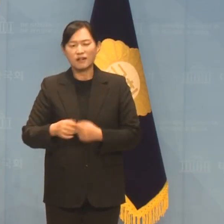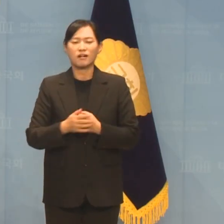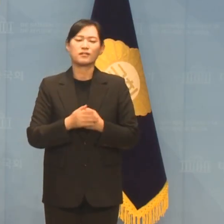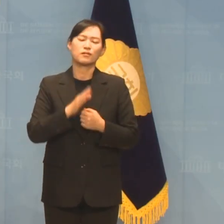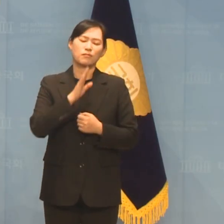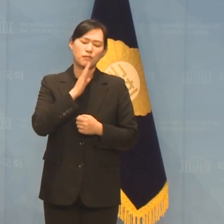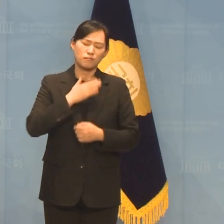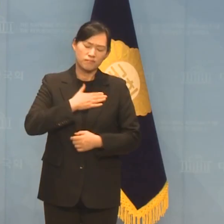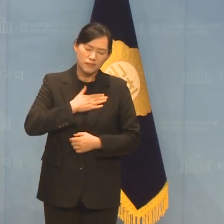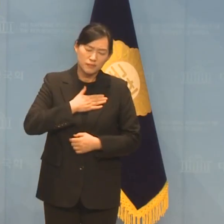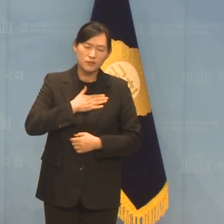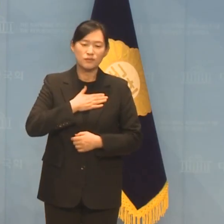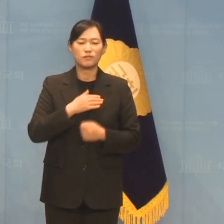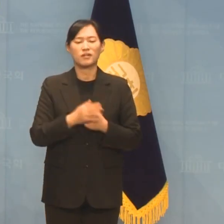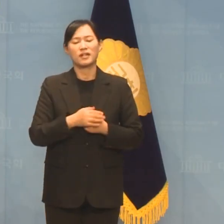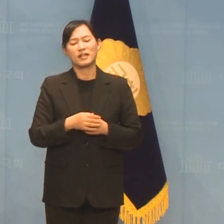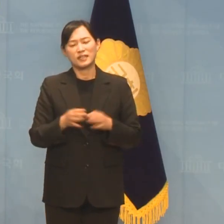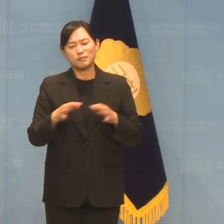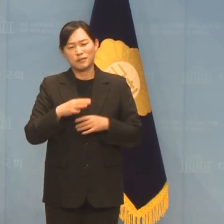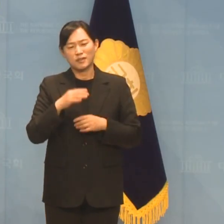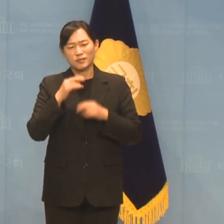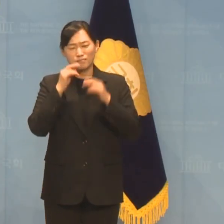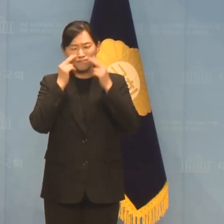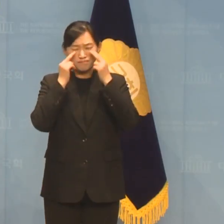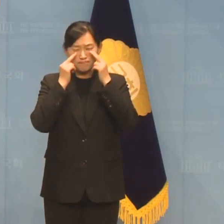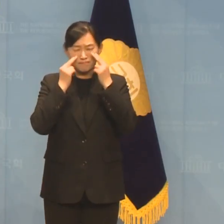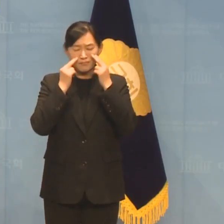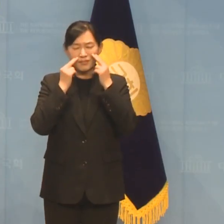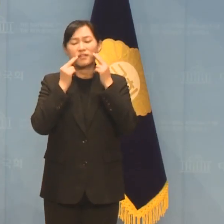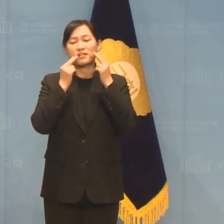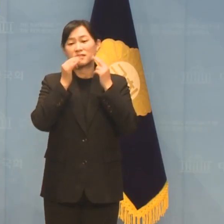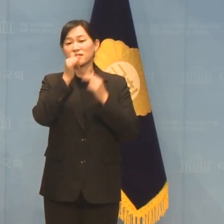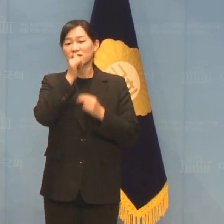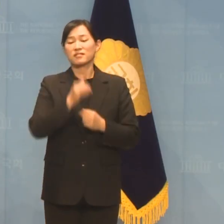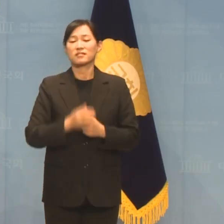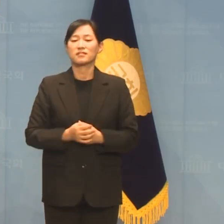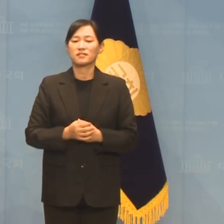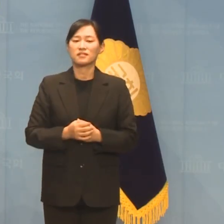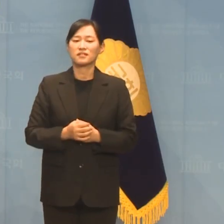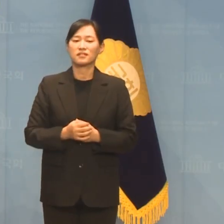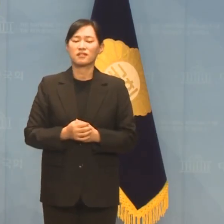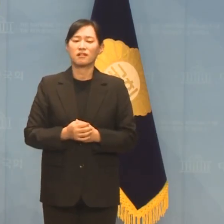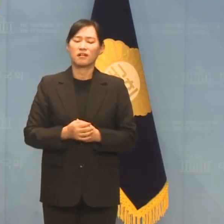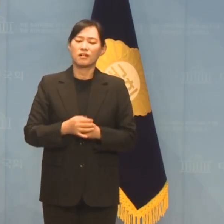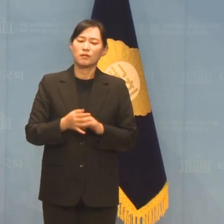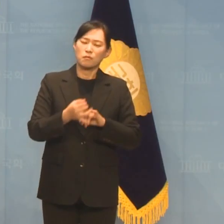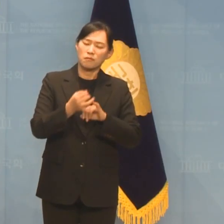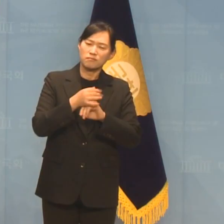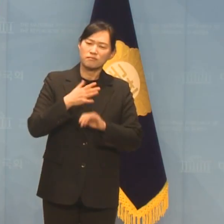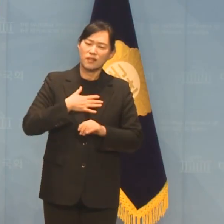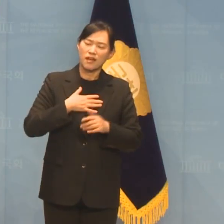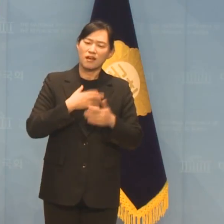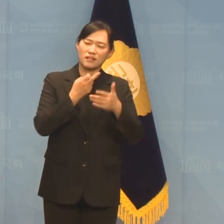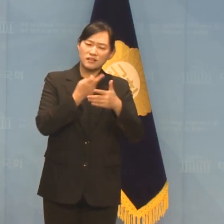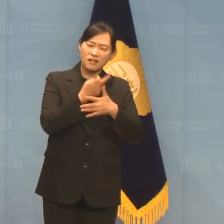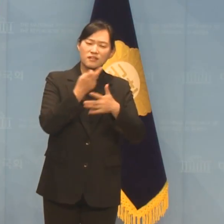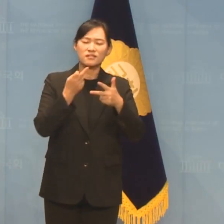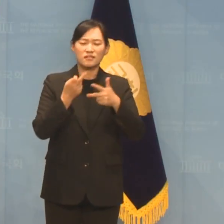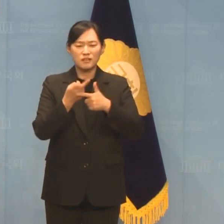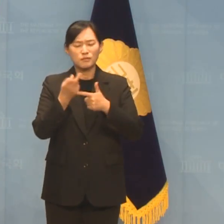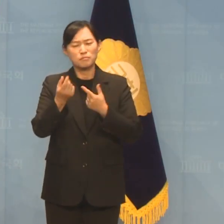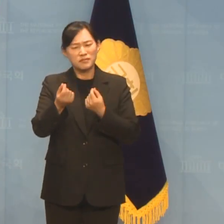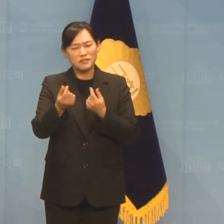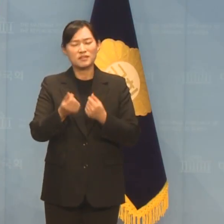온갖 감정으로 금세 눈가가 뜨거워졌습니다. 꼭 제 큰아들과 작은아들 뻘